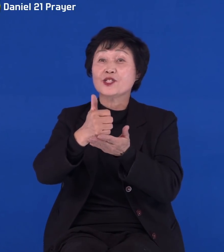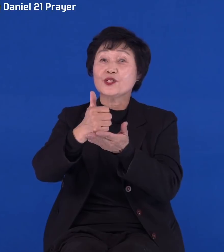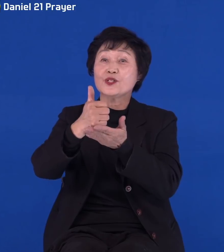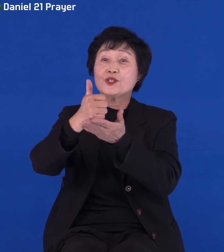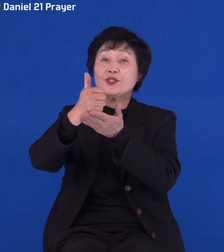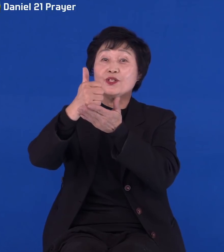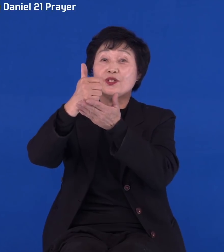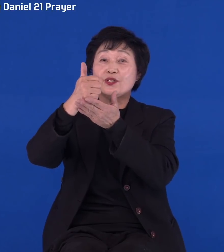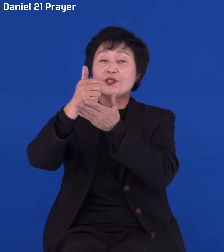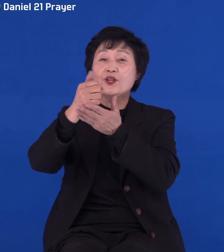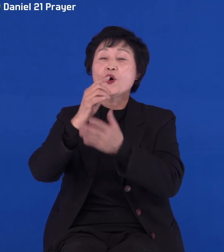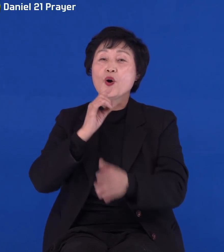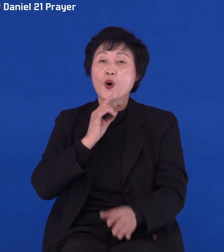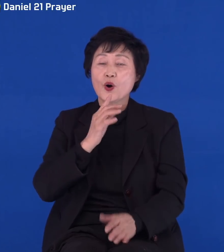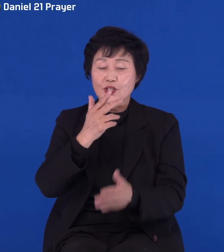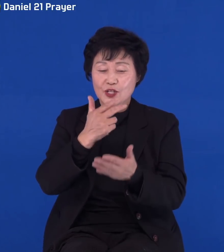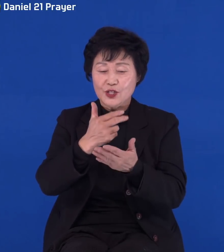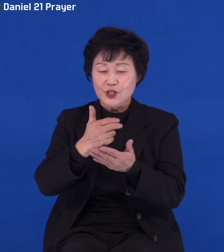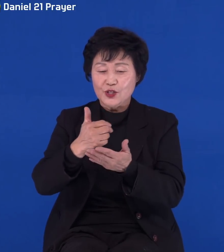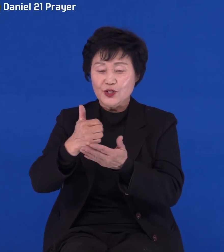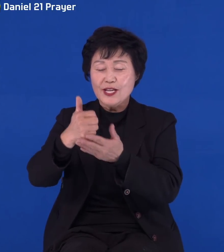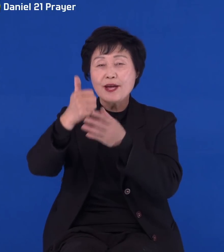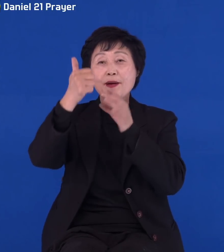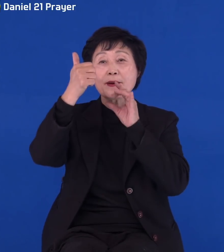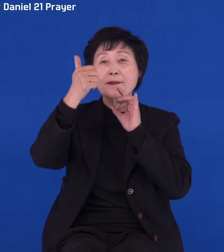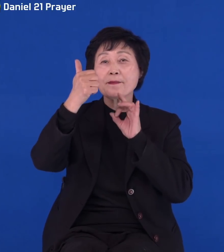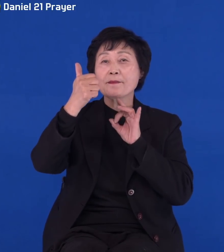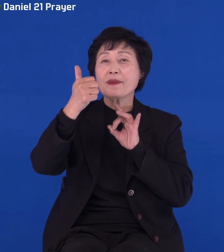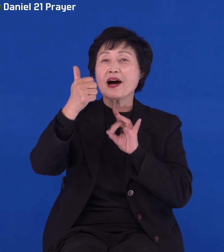예수, 오직